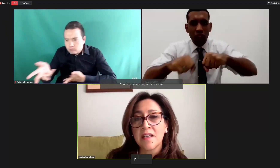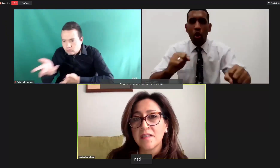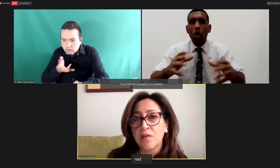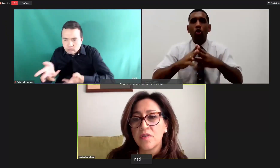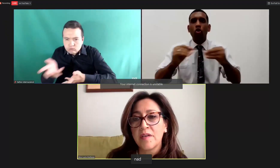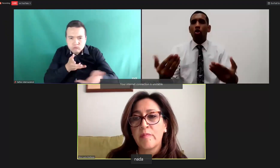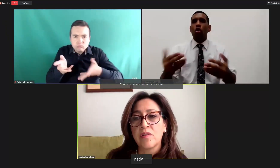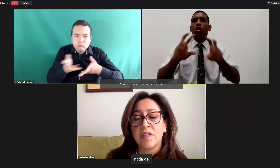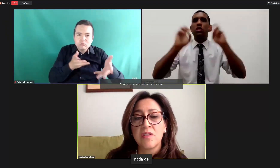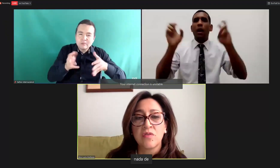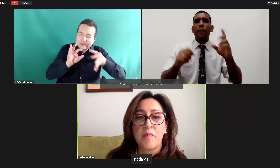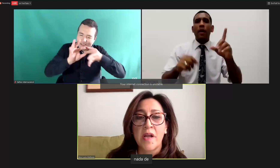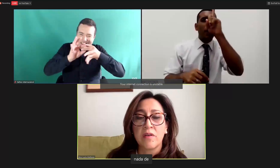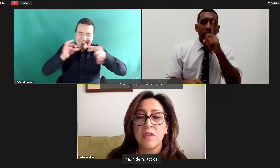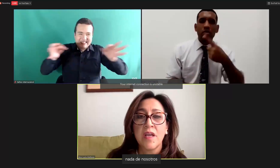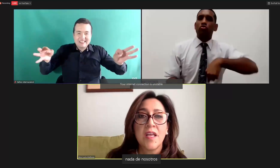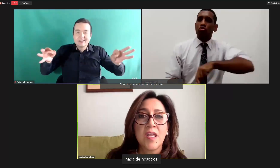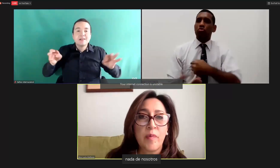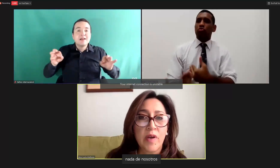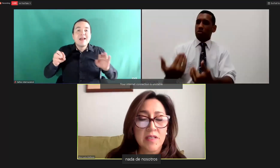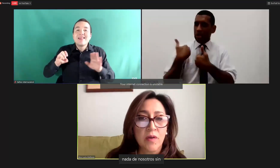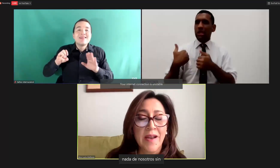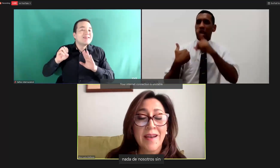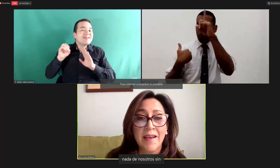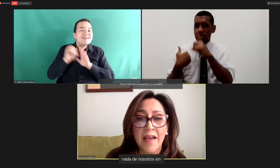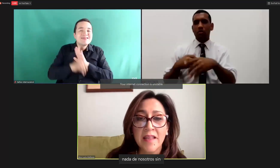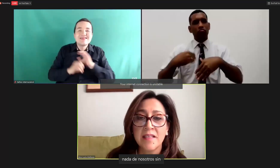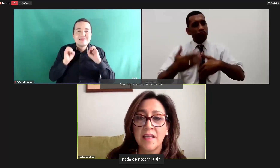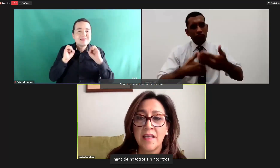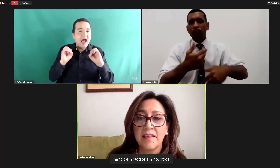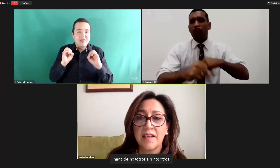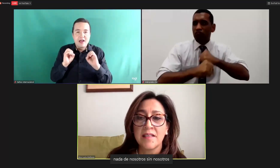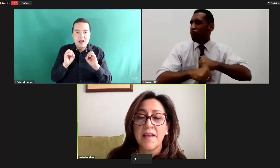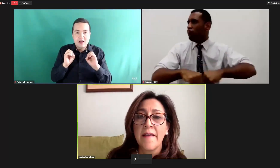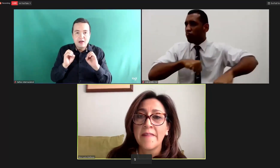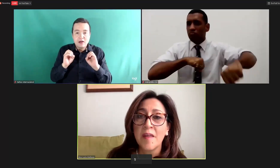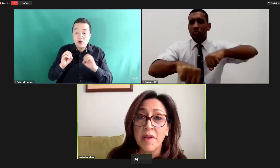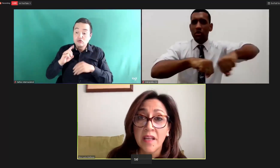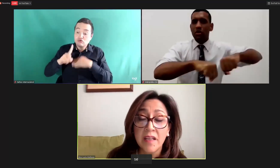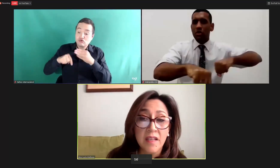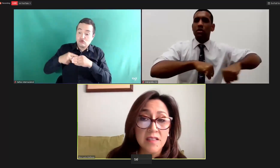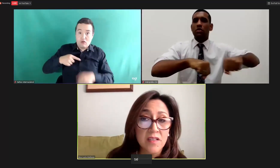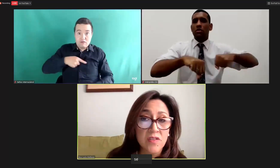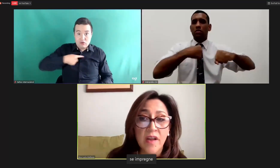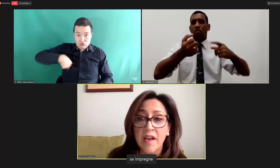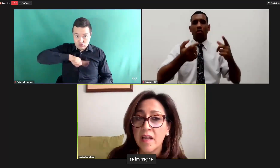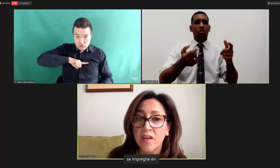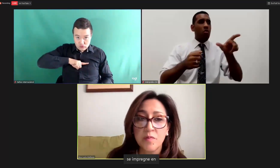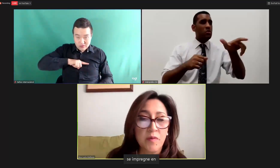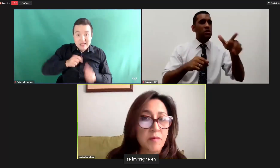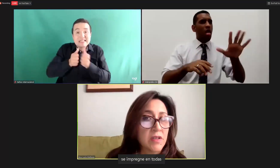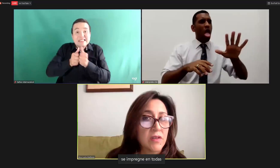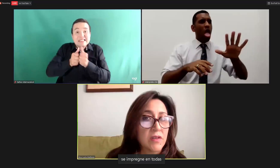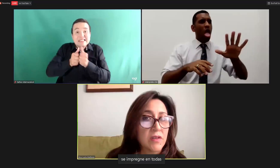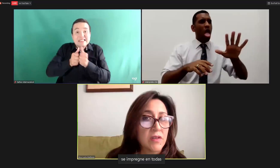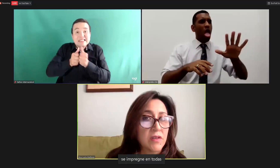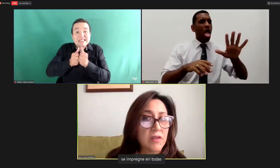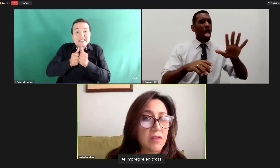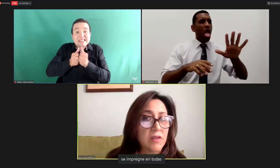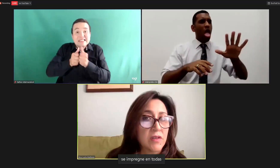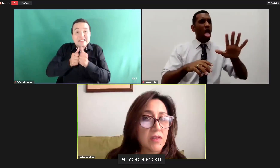las trincheras de lucha por los derechos humanos y por asegurar que nadie se quede atrás. De manera interseccional en los